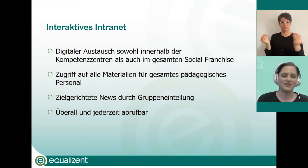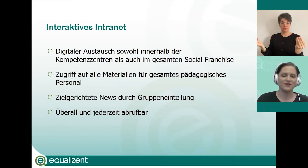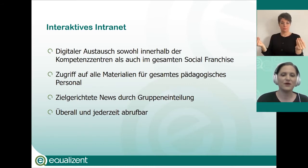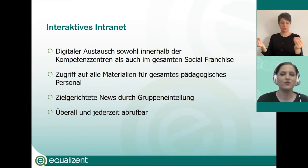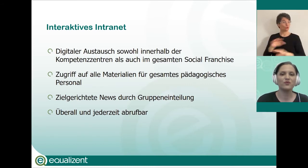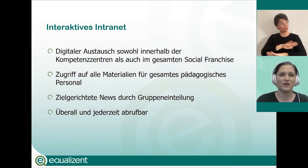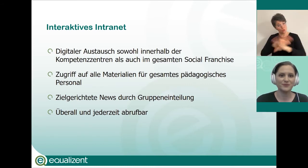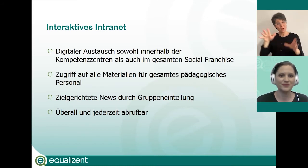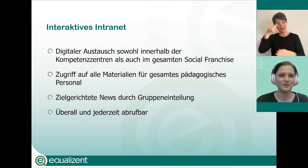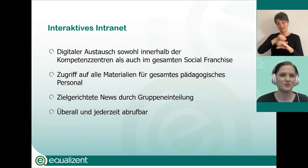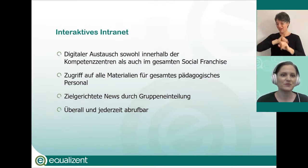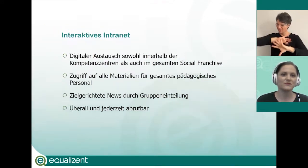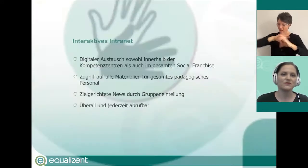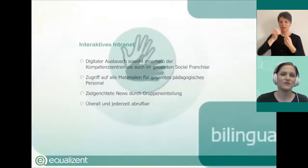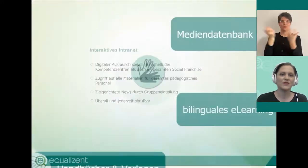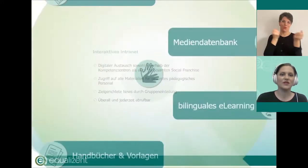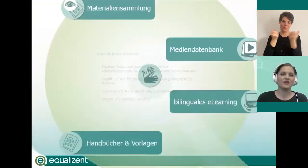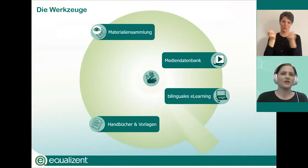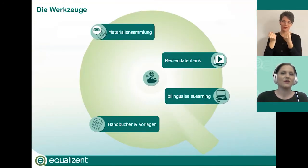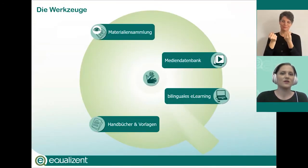und jederzeit abrufbar.